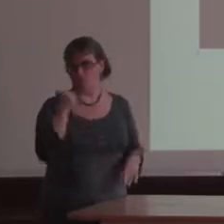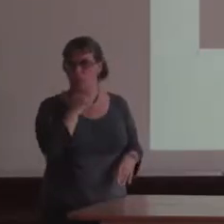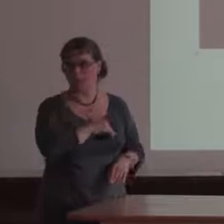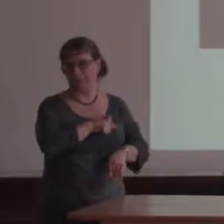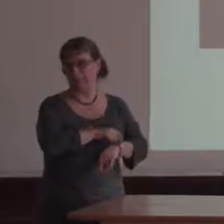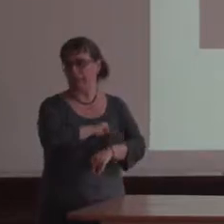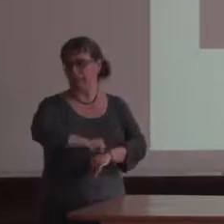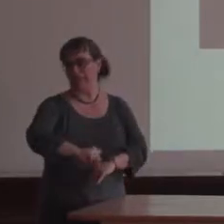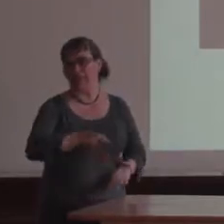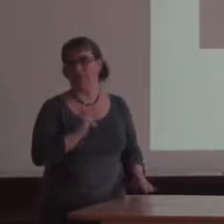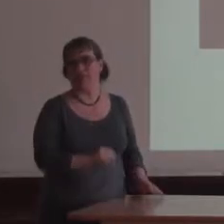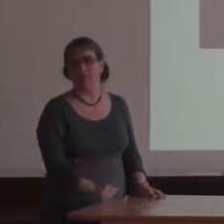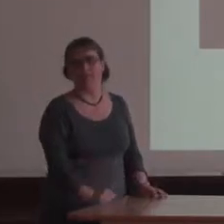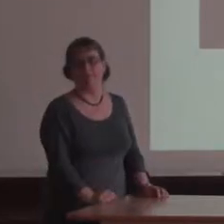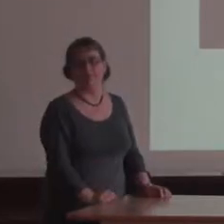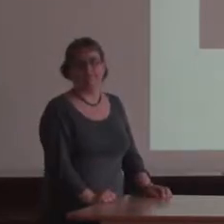tests.